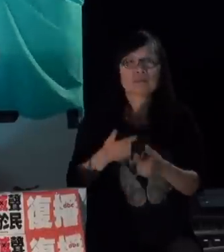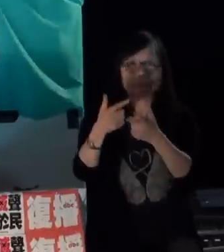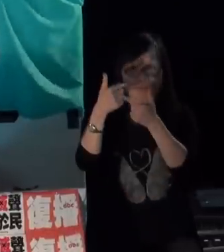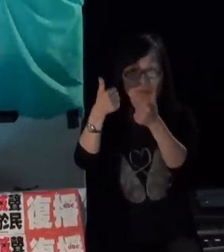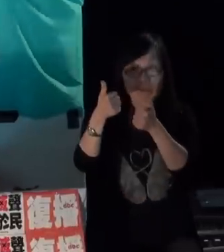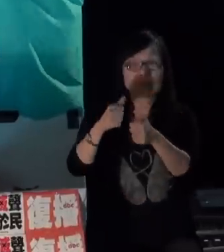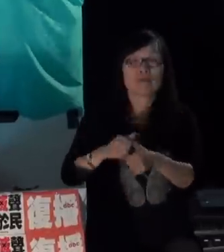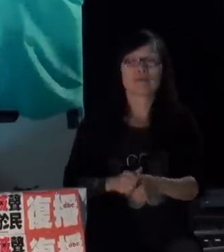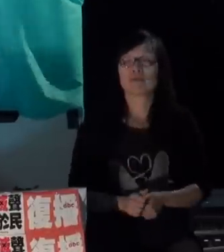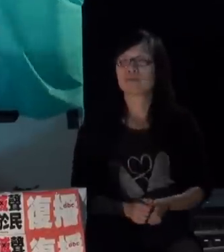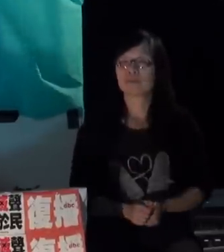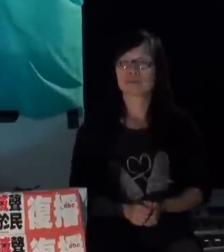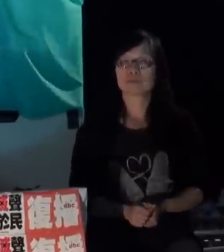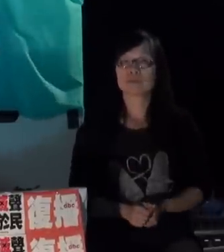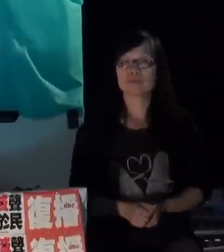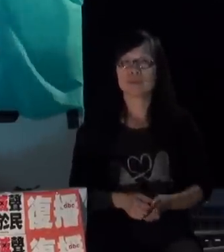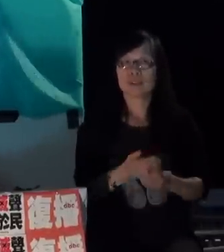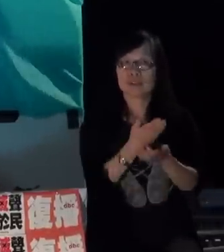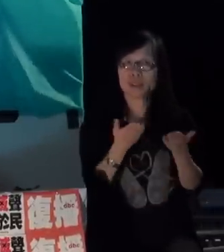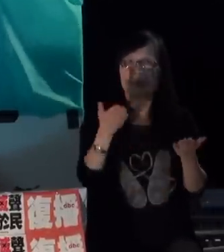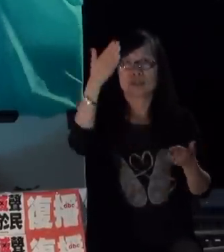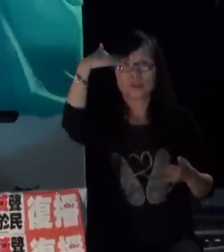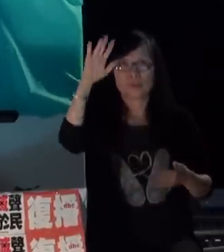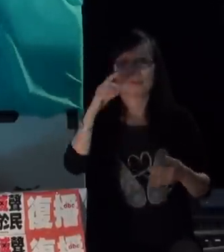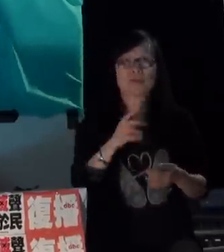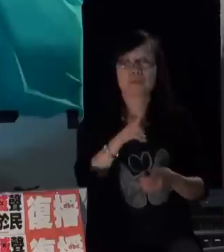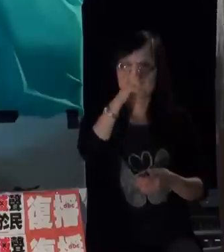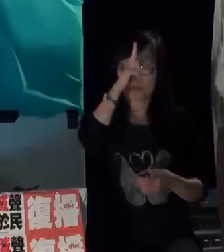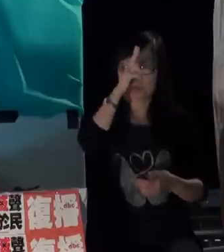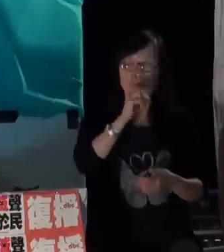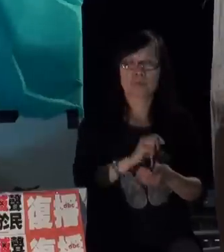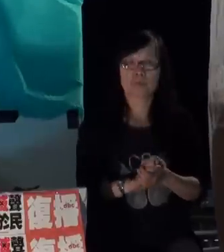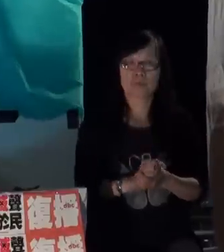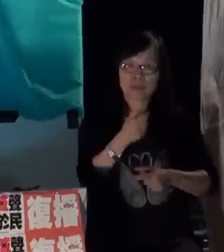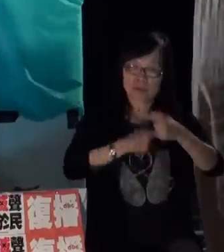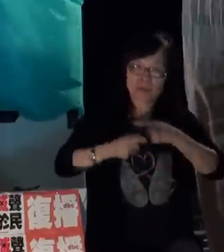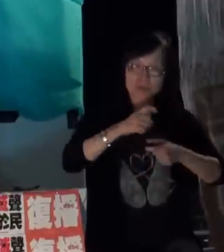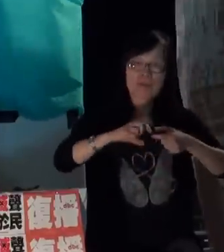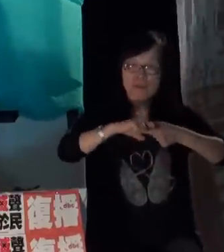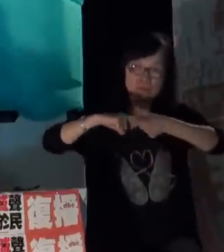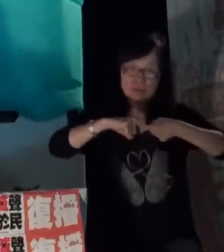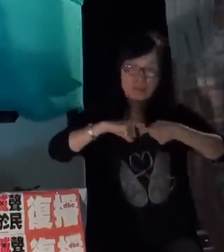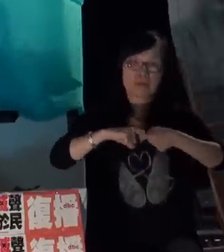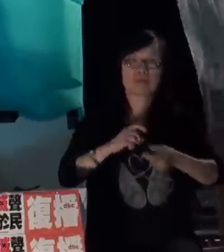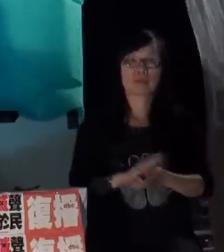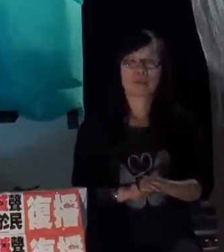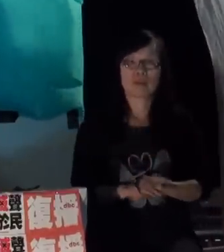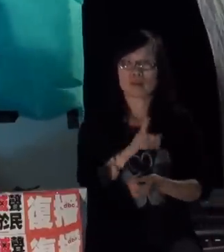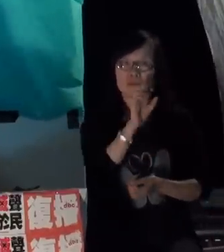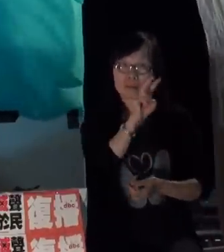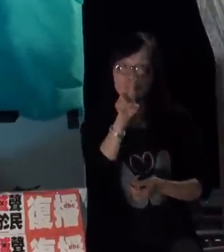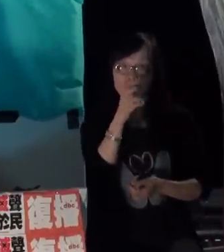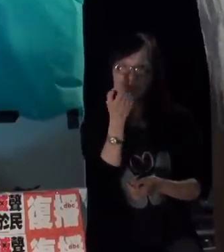以大家要明白，官商勾結唔係我哋睇得咁簡